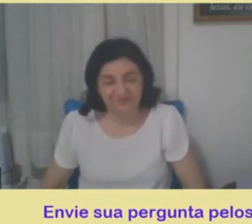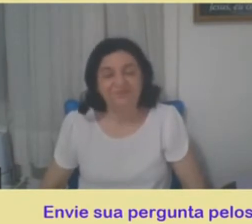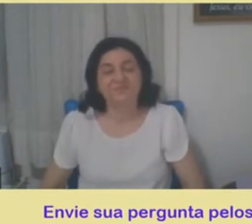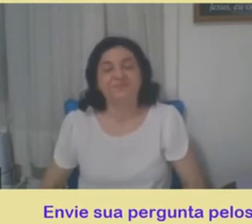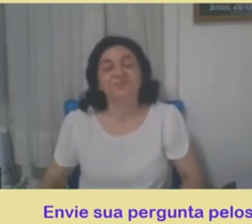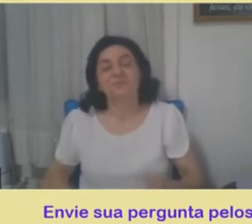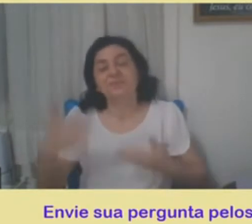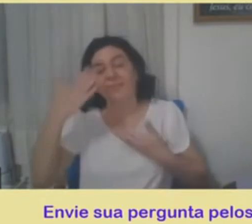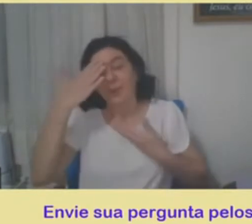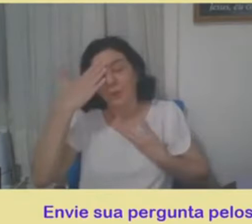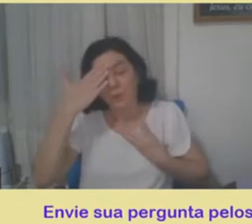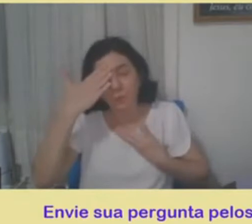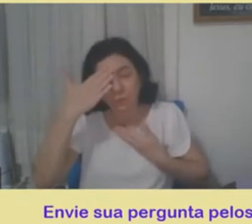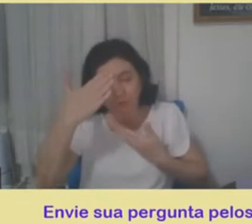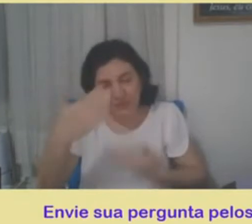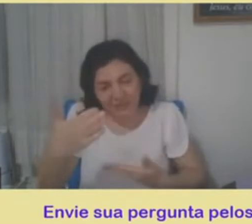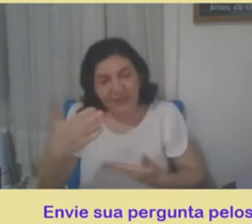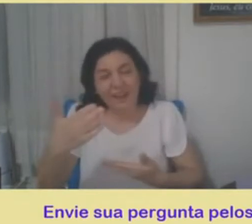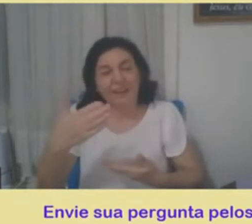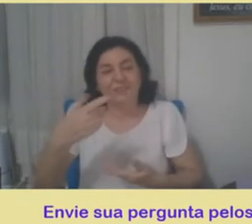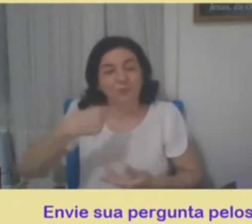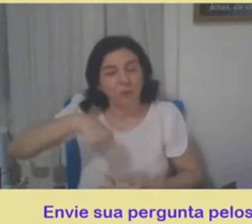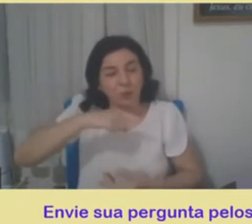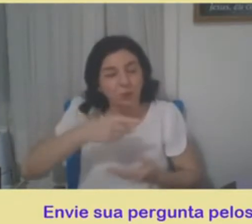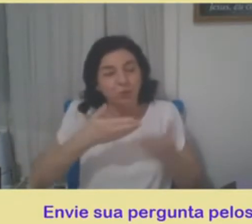experiência em ensino em matemática, tudo bem?